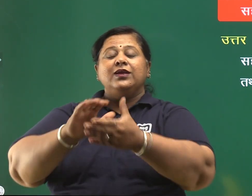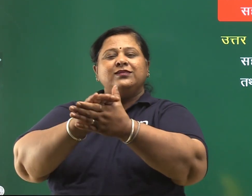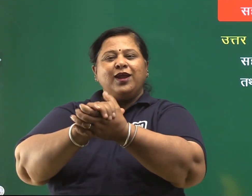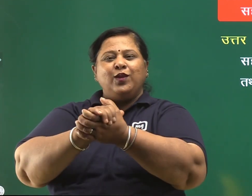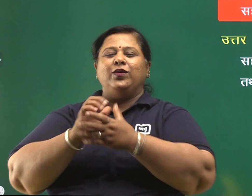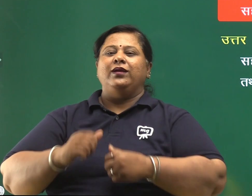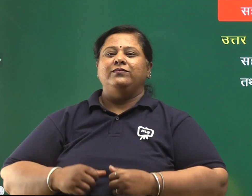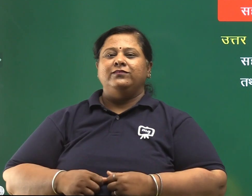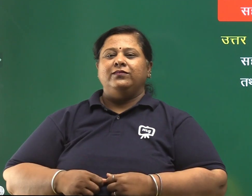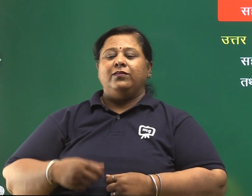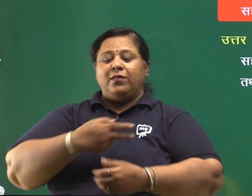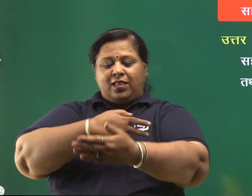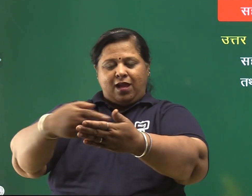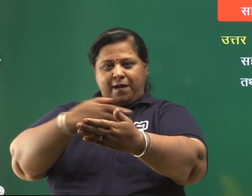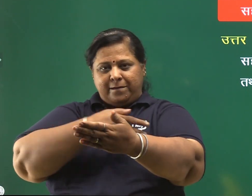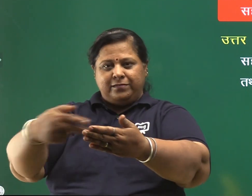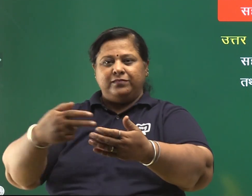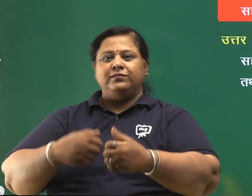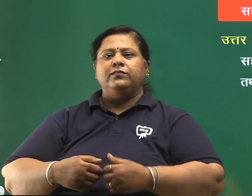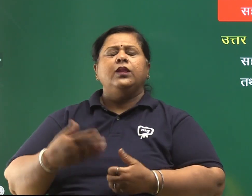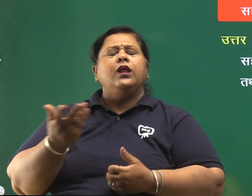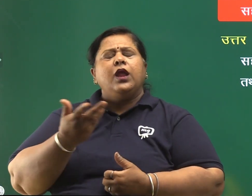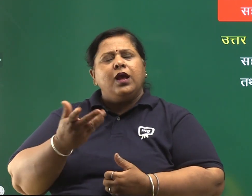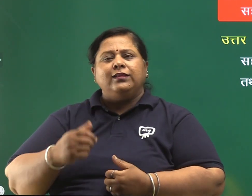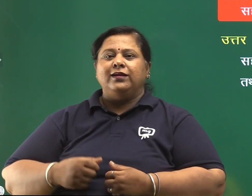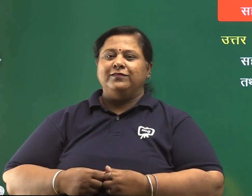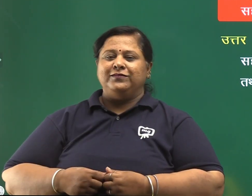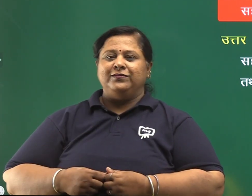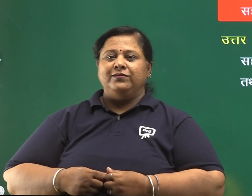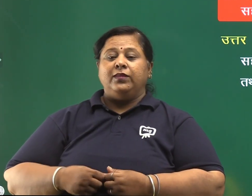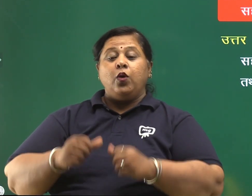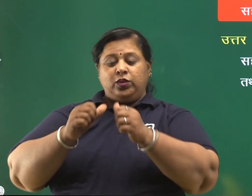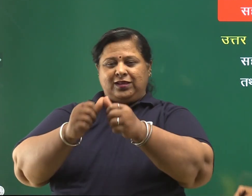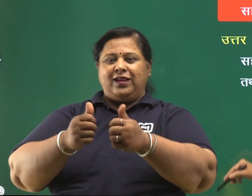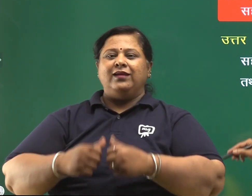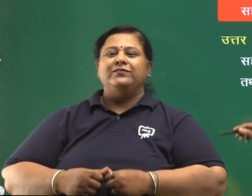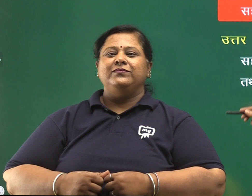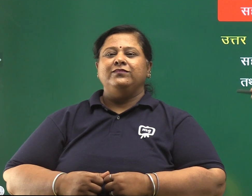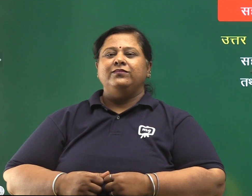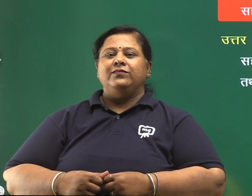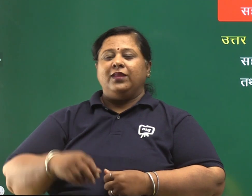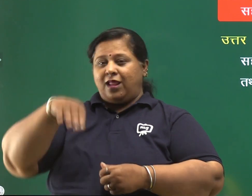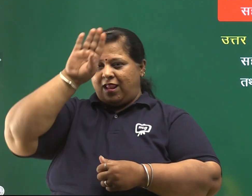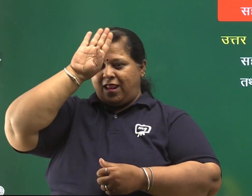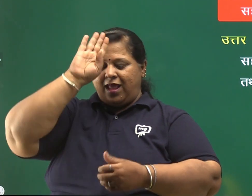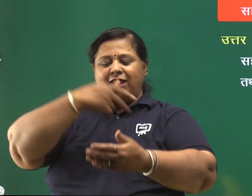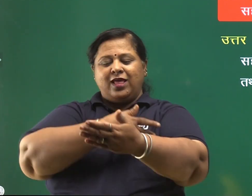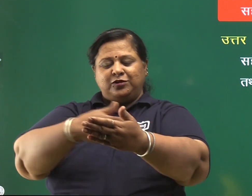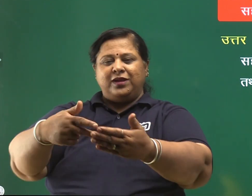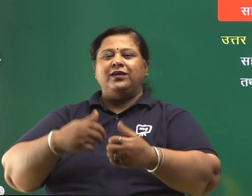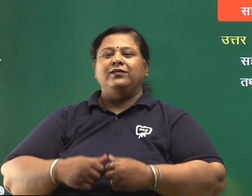सहेलियों के नाम क्या थे? उत्तर है रानी लक्ष्मीबाई की